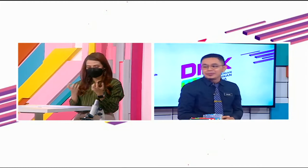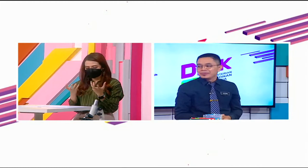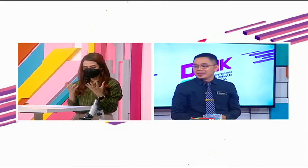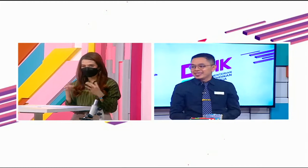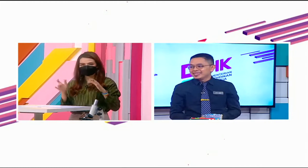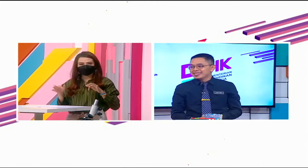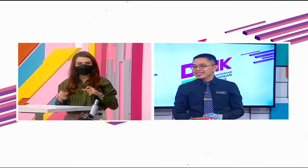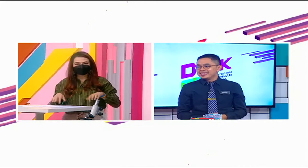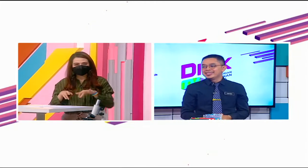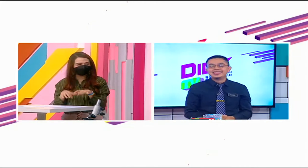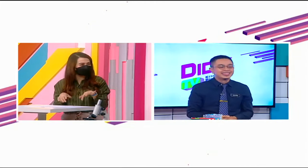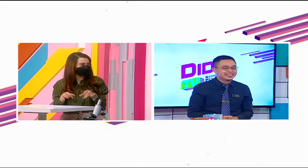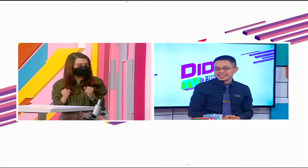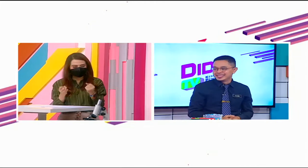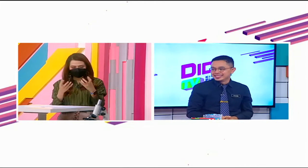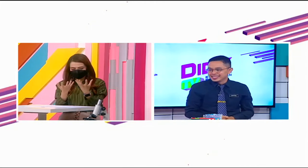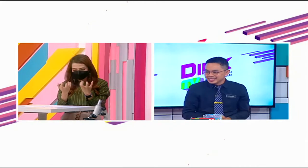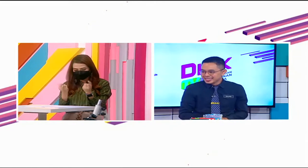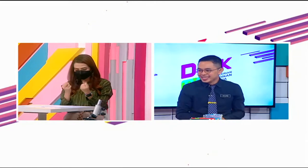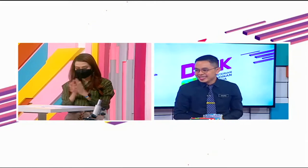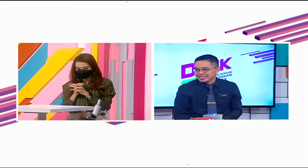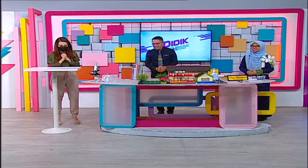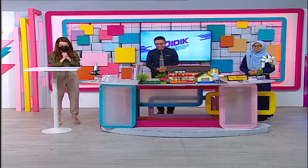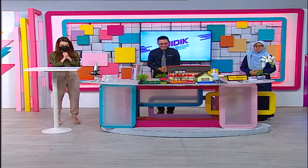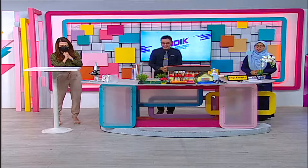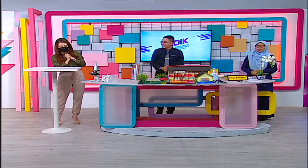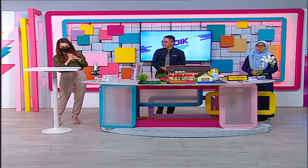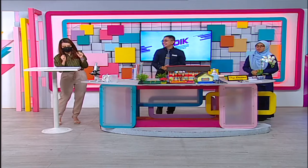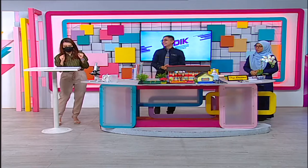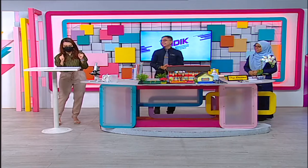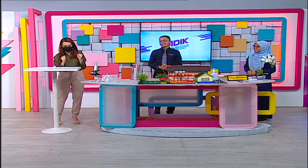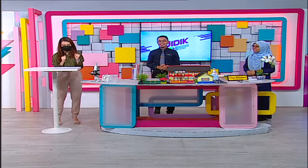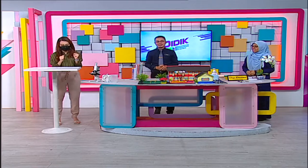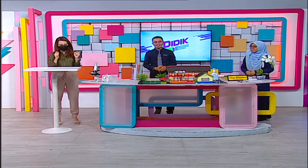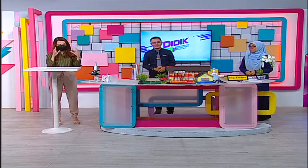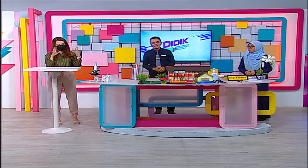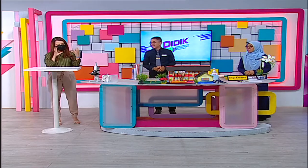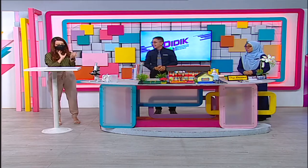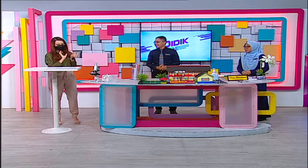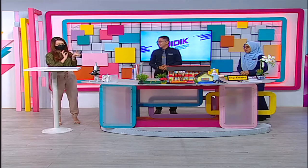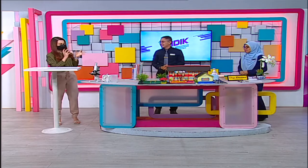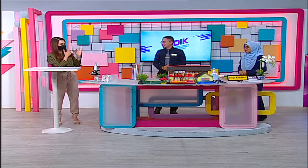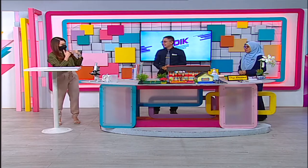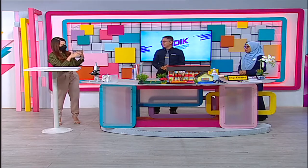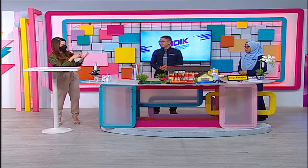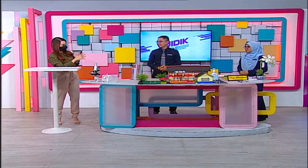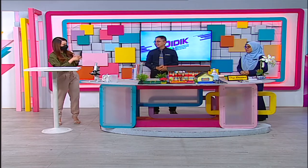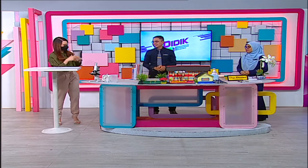tangan macam main piano kan. Dan biasa saya dah macam okay, saya kena perlu senaman jari lebih ni. Jadi bagaimana untuk membentuk isyarat nama pula cikgu? Kalau macam